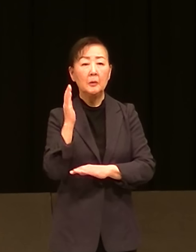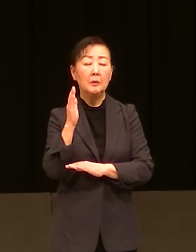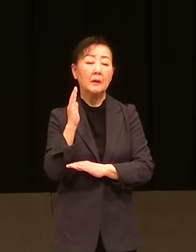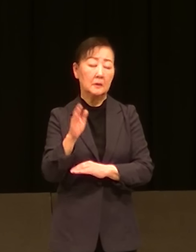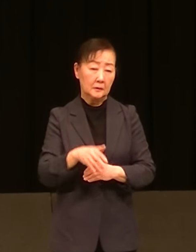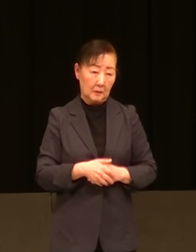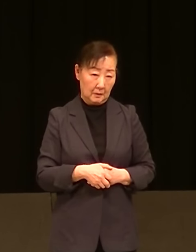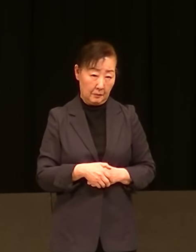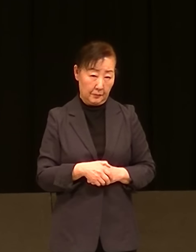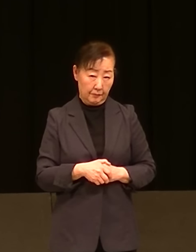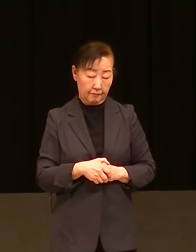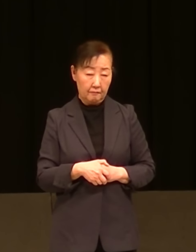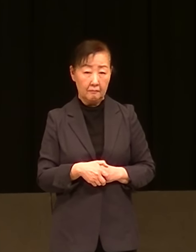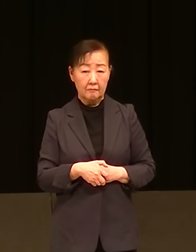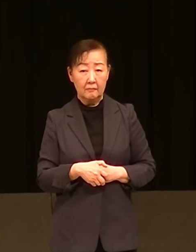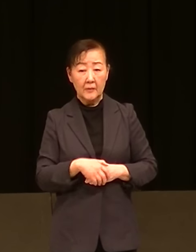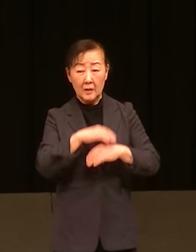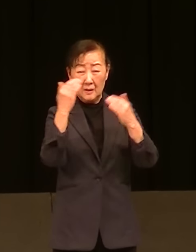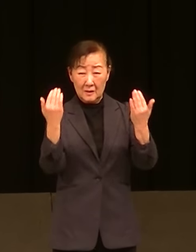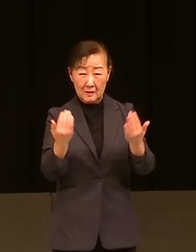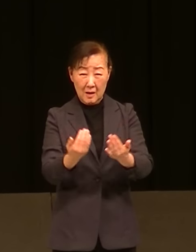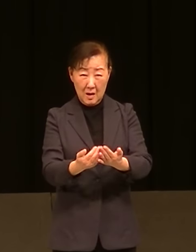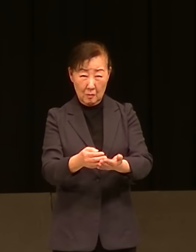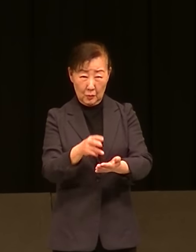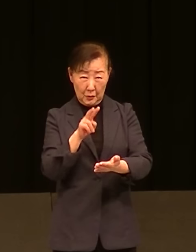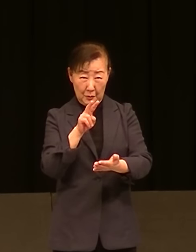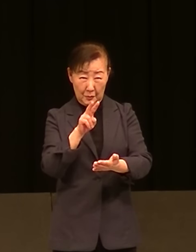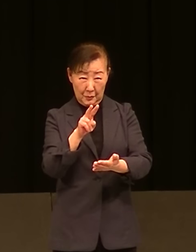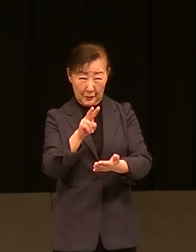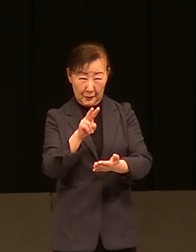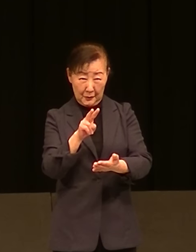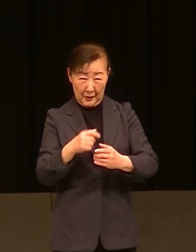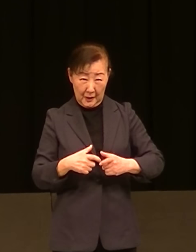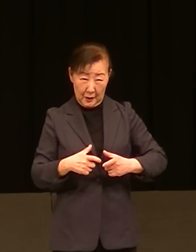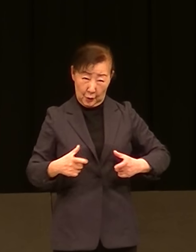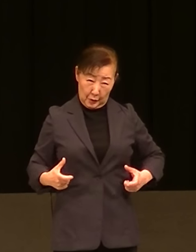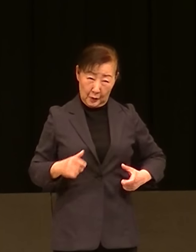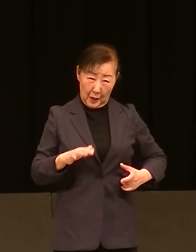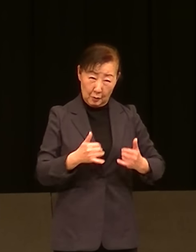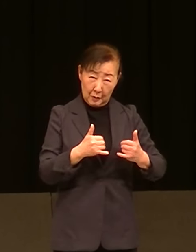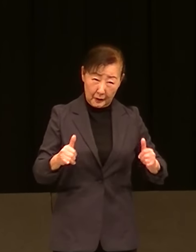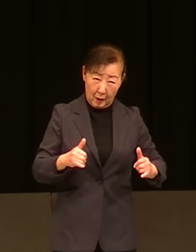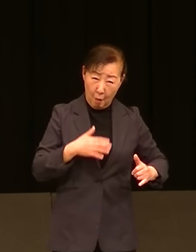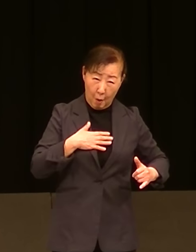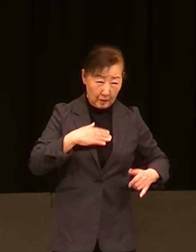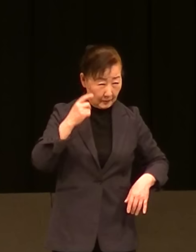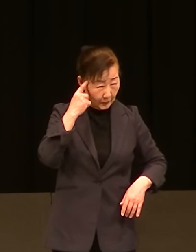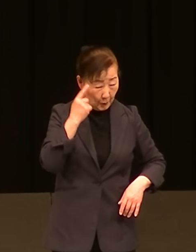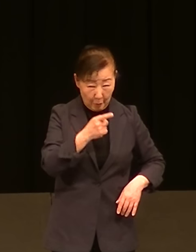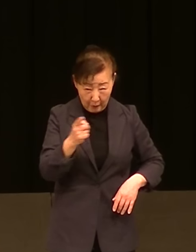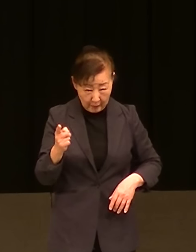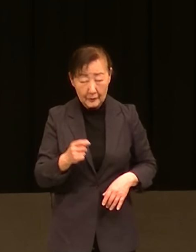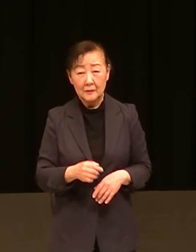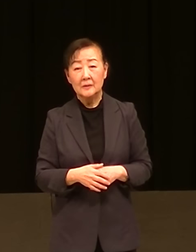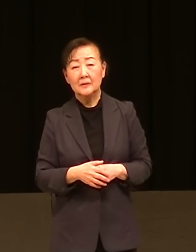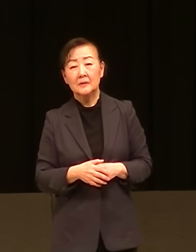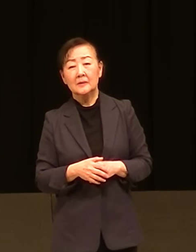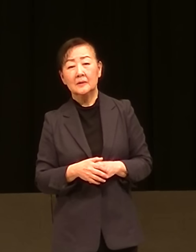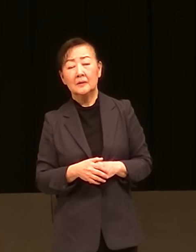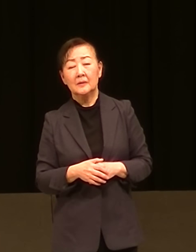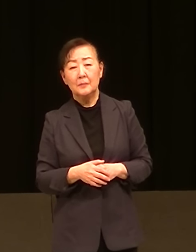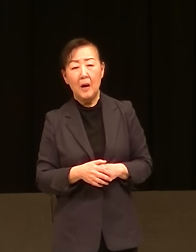ございました、これ全部見る、私のように勇気があった方はよくお分かりになると思いますし、まあ、結構